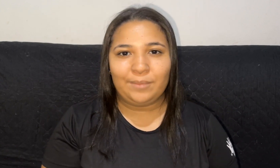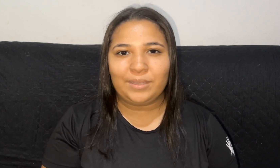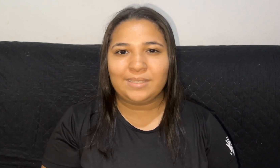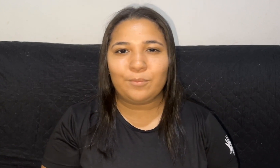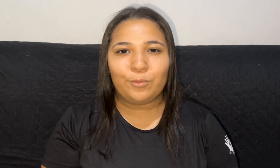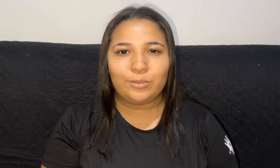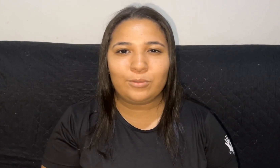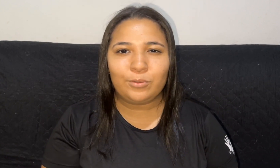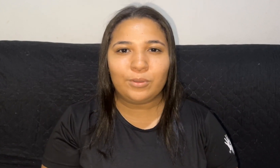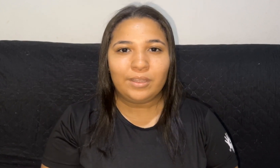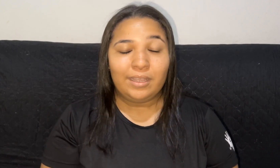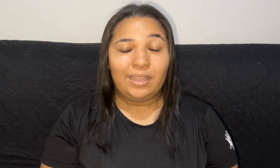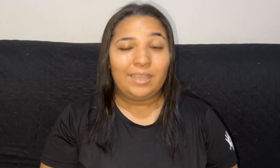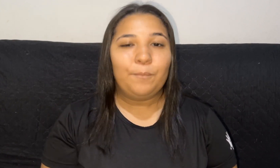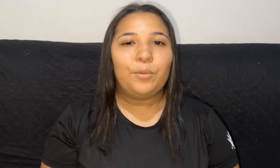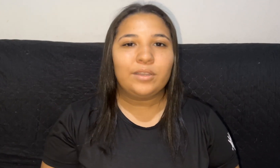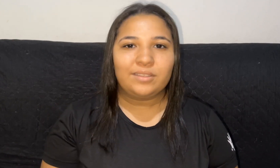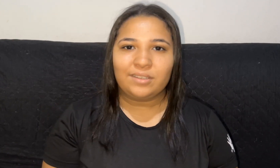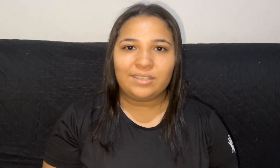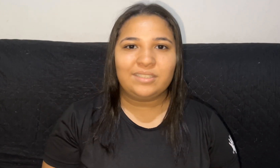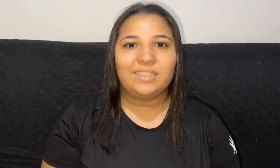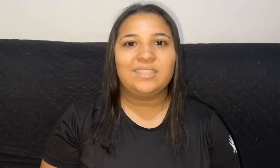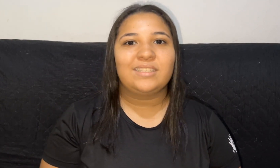mas é muito importante a gente dar